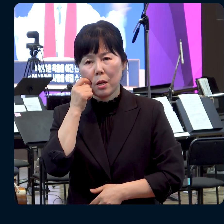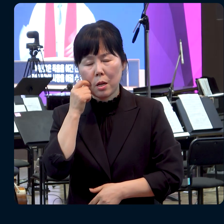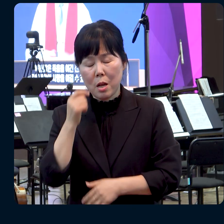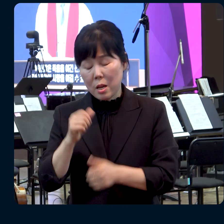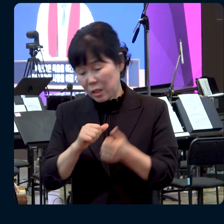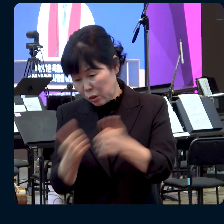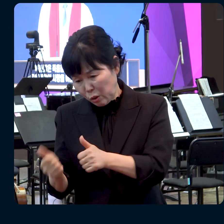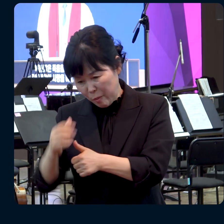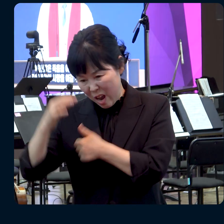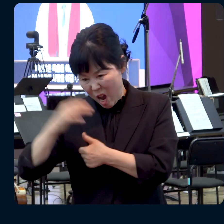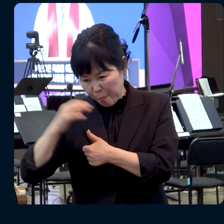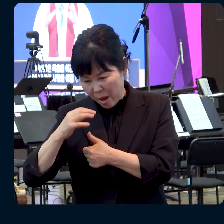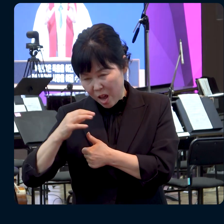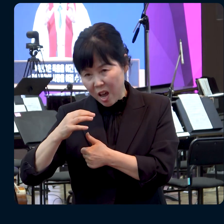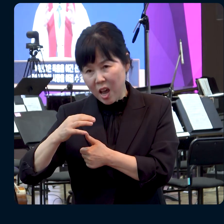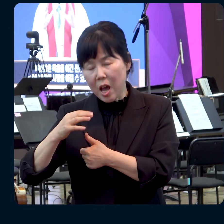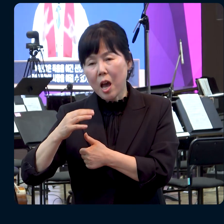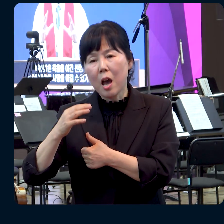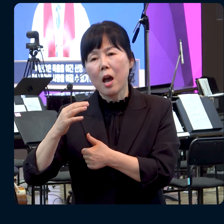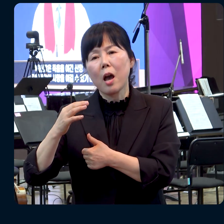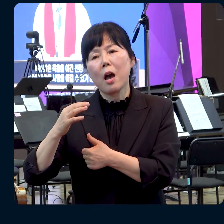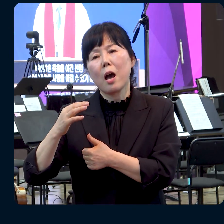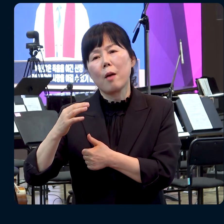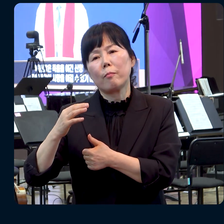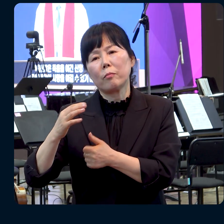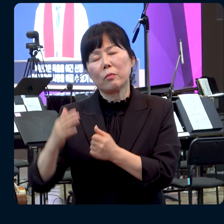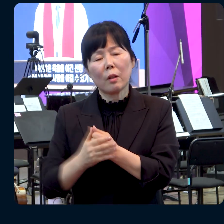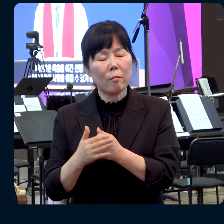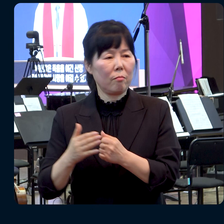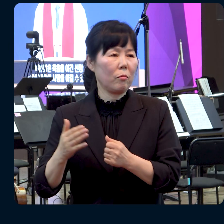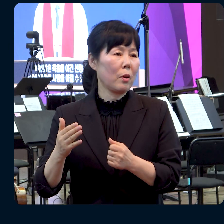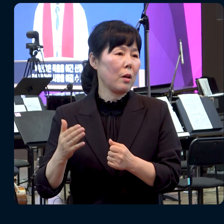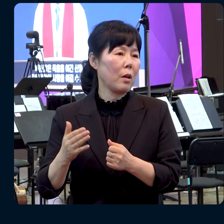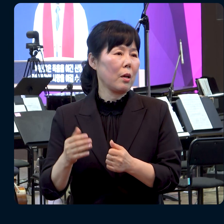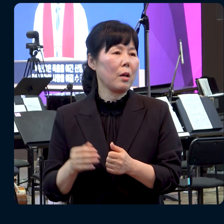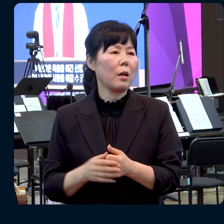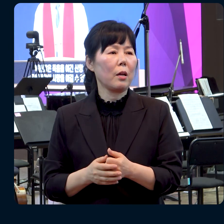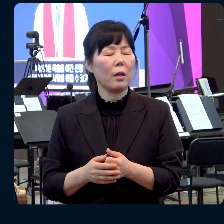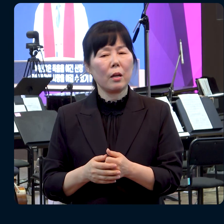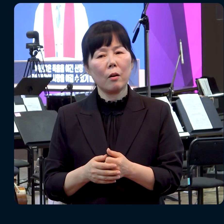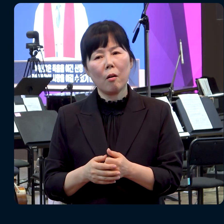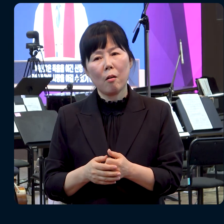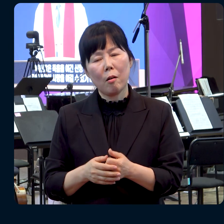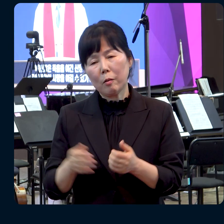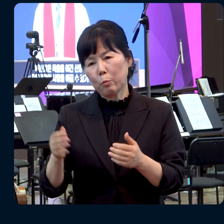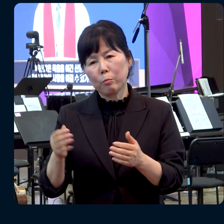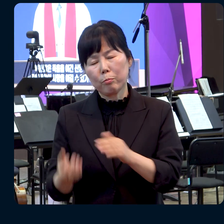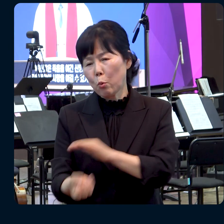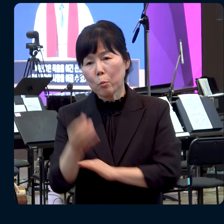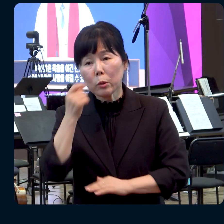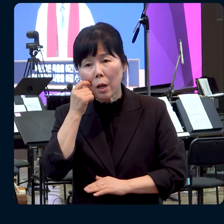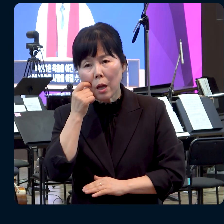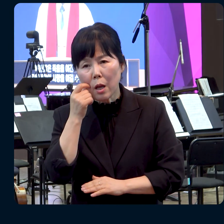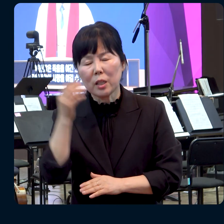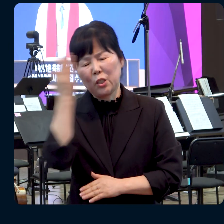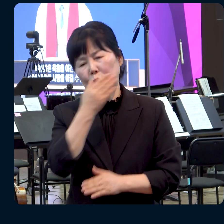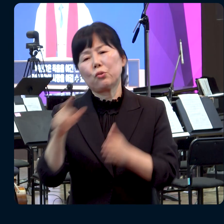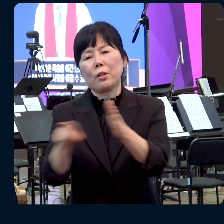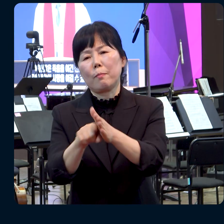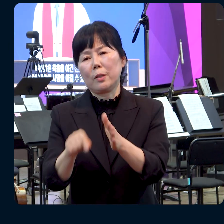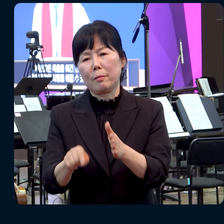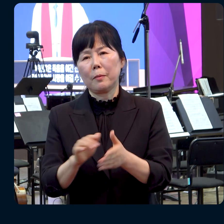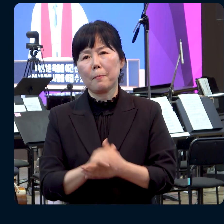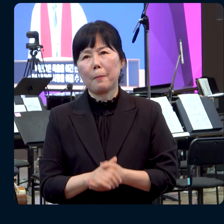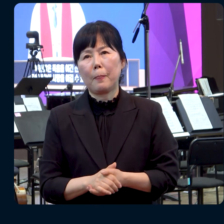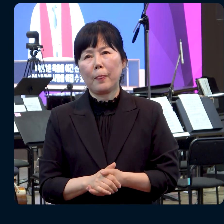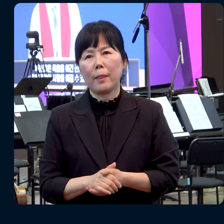견딜지 못하는 거예요. 순전한 신앙만이 사망을 이긴다 하는 것이죠. 이것을 너무나 잘 보여준